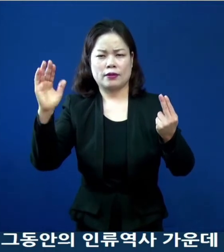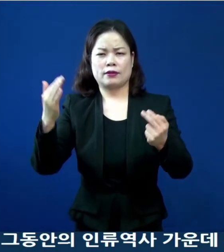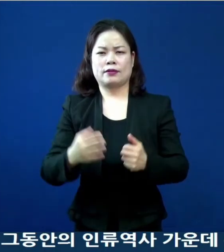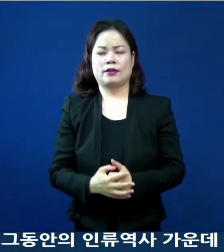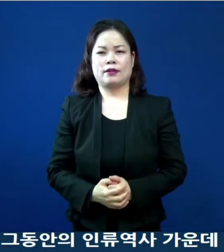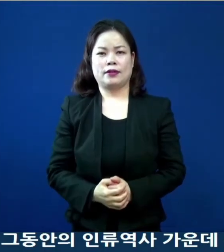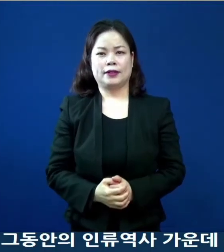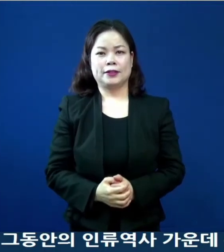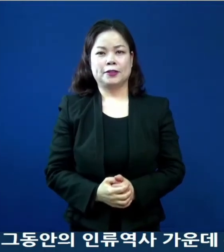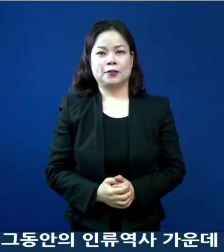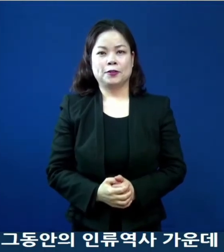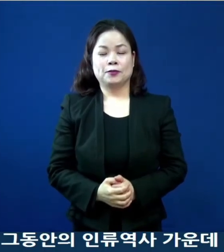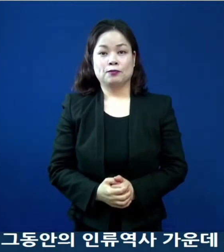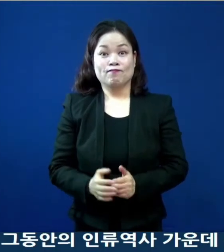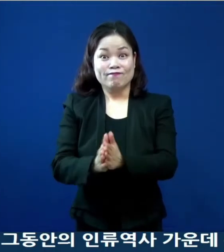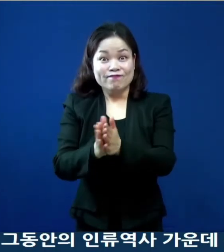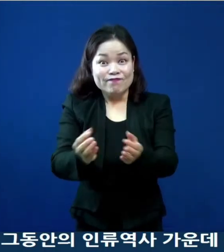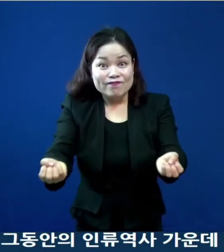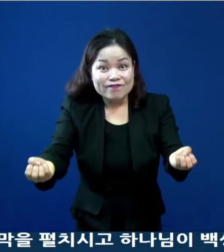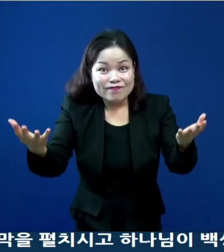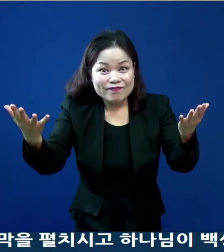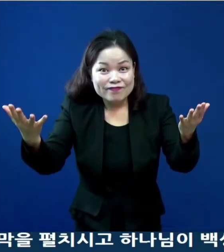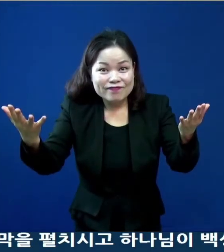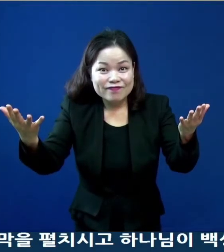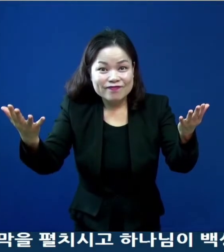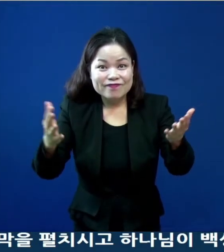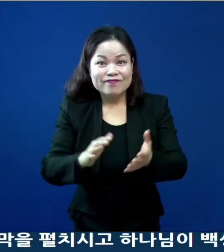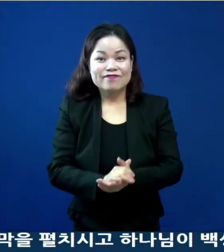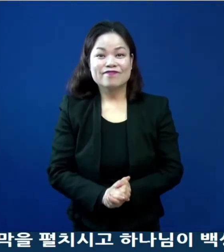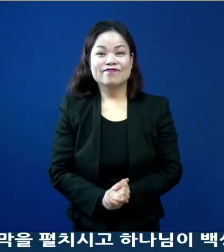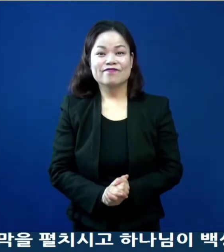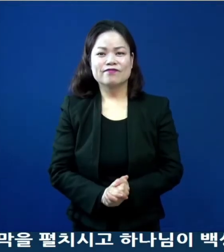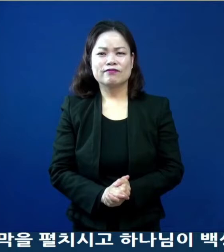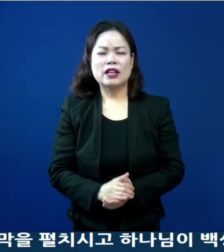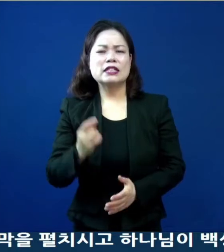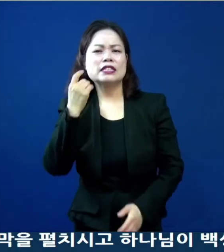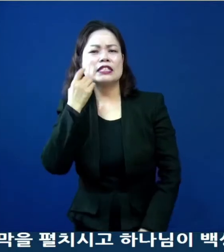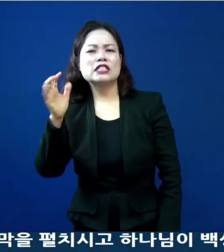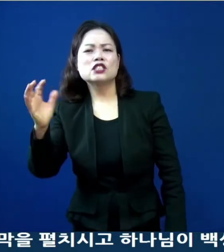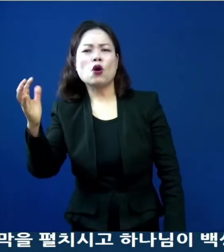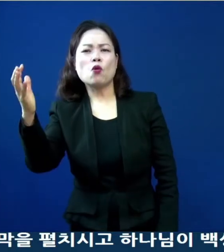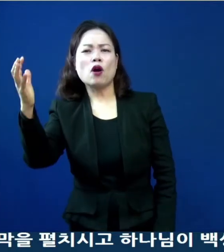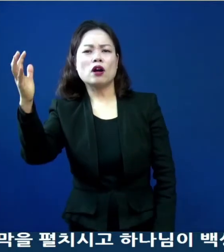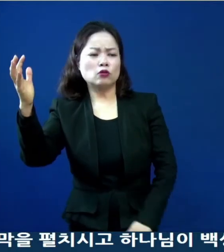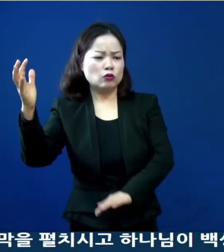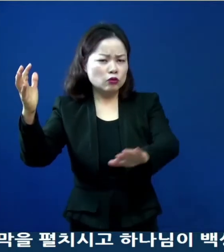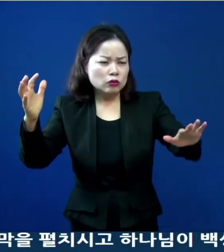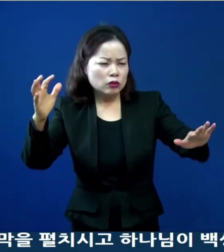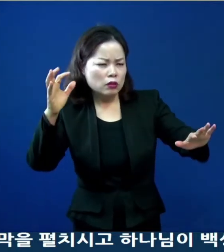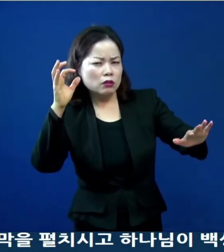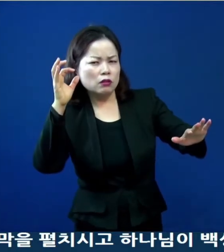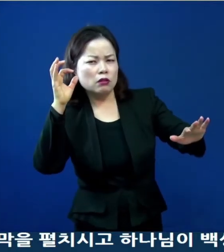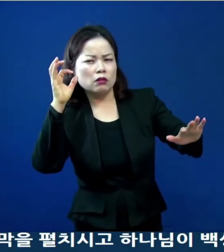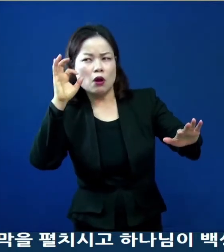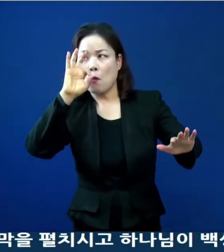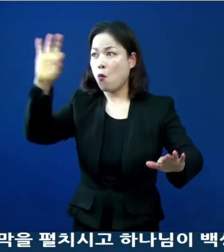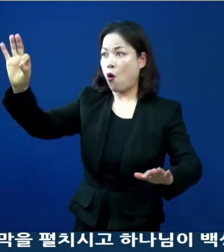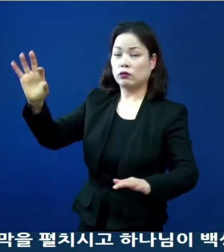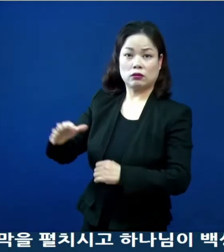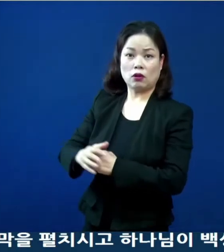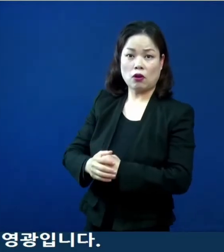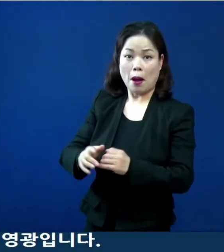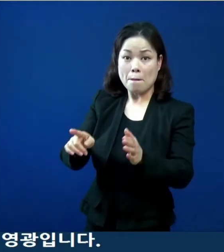영광이었다는 겁니다. 할렐루야! 그래서 이 영광을 우리가 보았다는 겁니다.